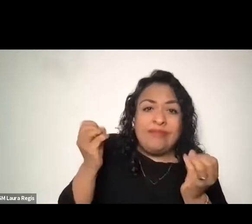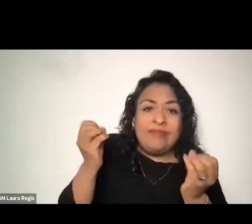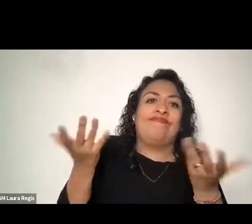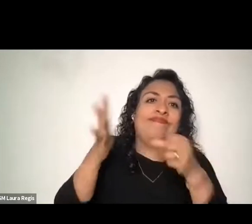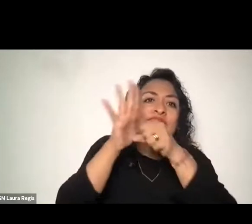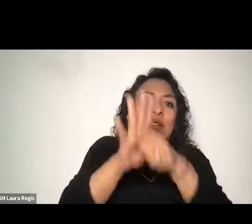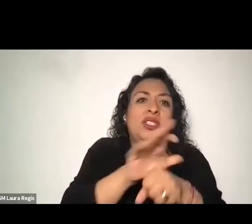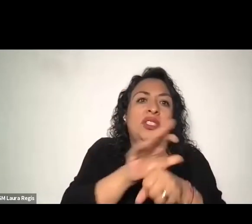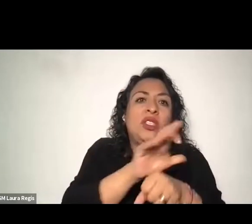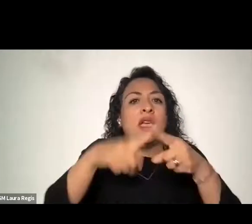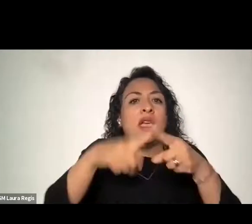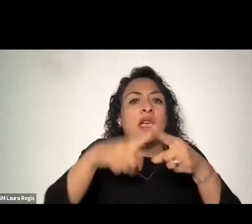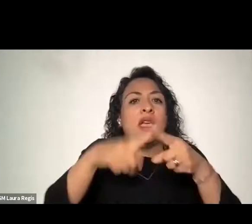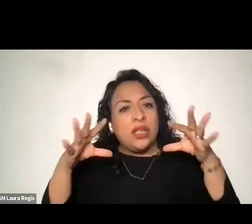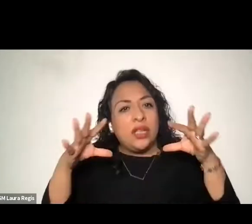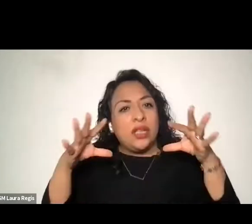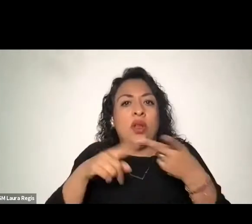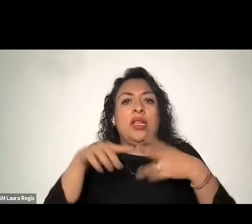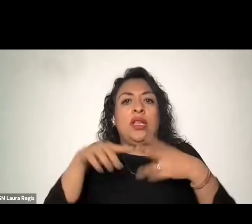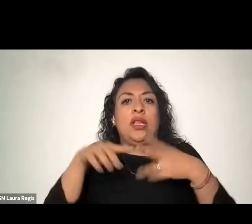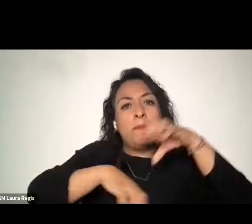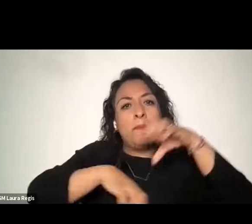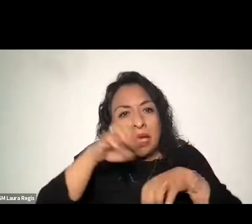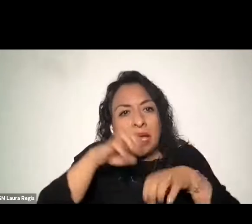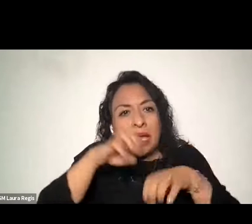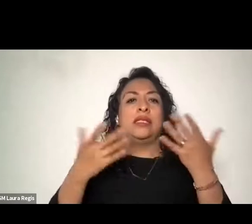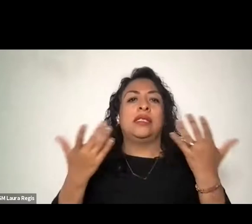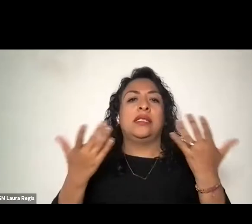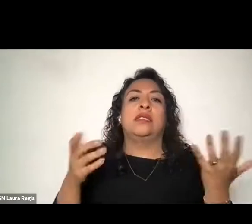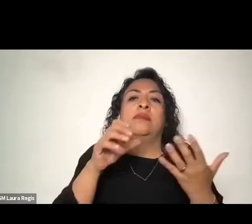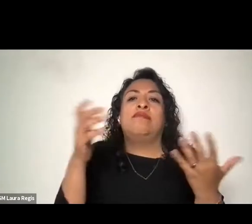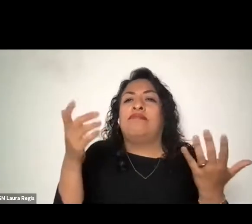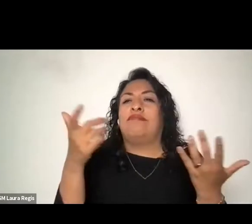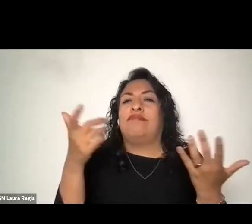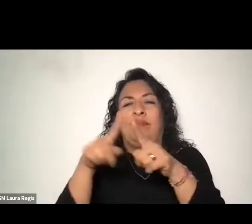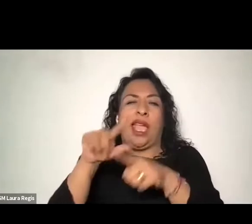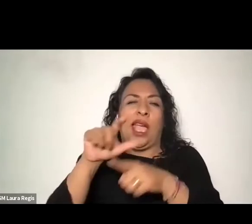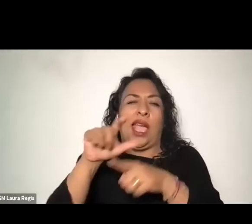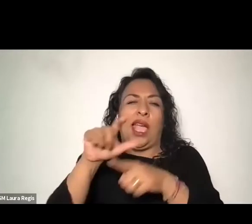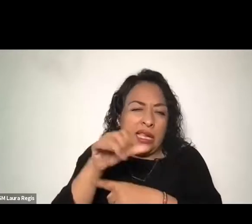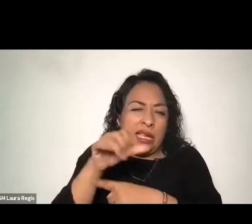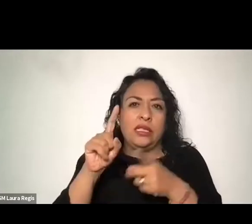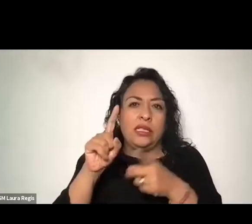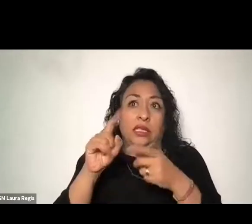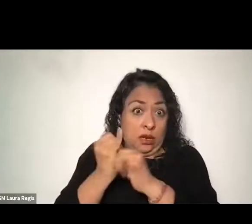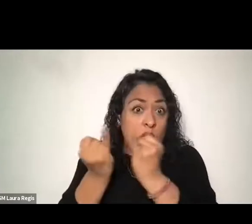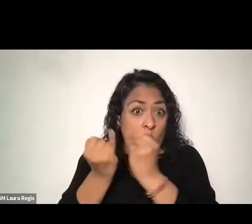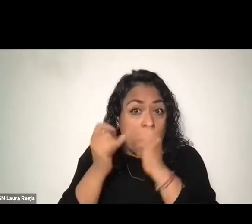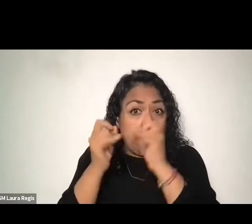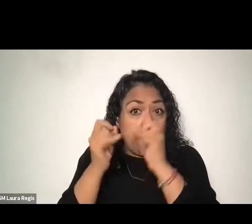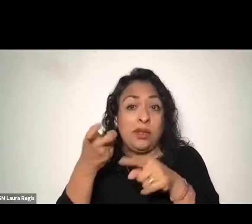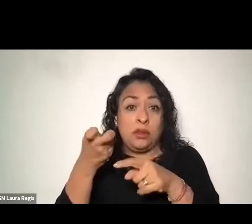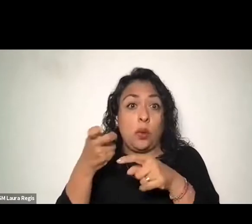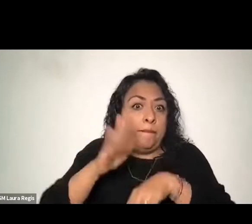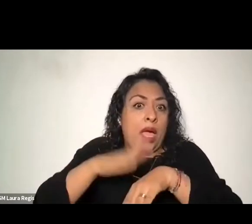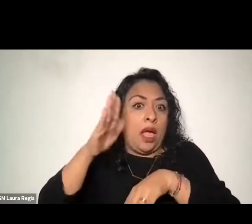las fundaciones, a las empresas, a las agencias, incluso internacionales, ha crecido, y ahora,